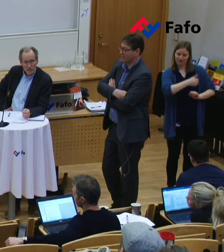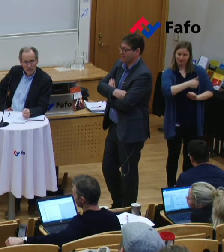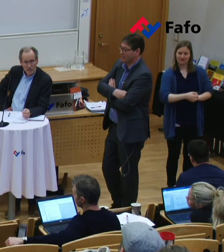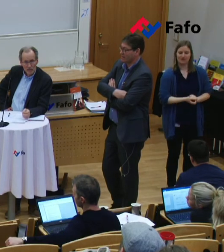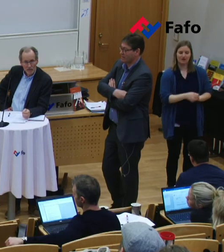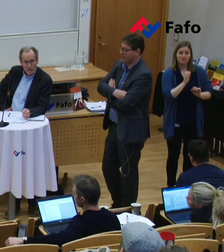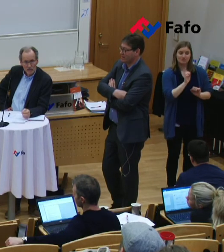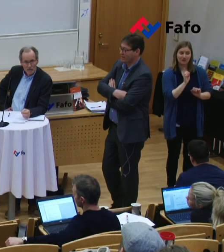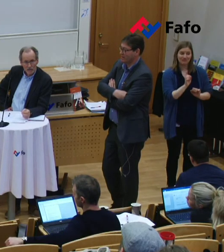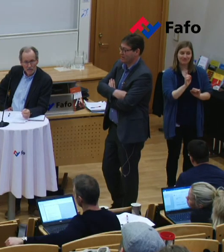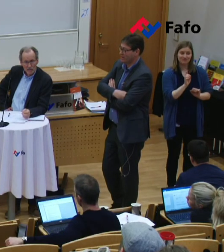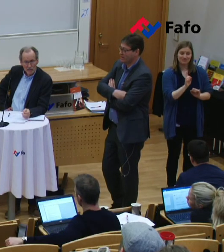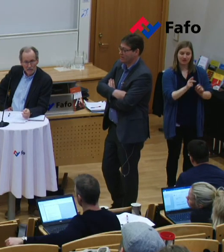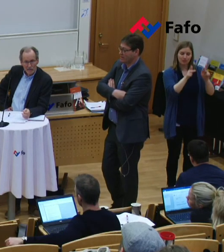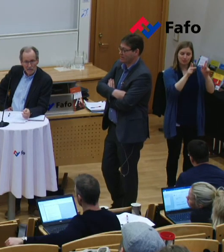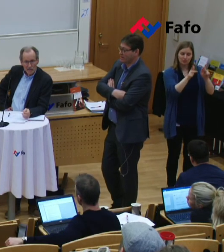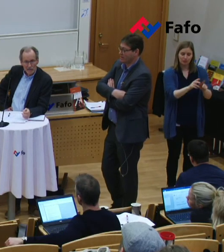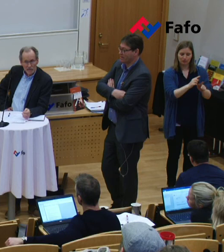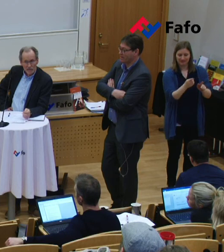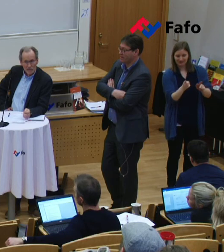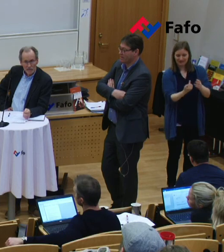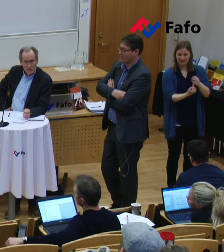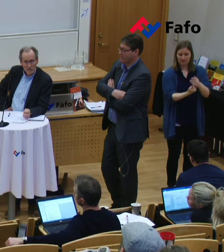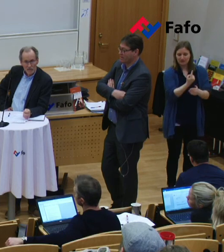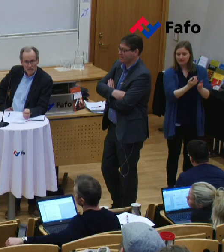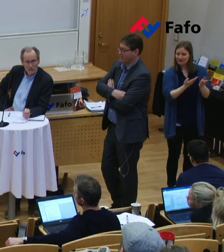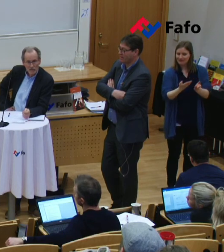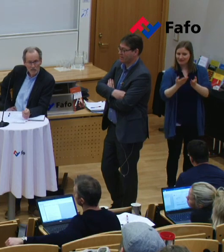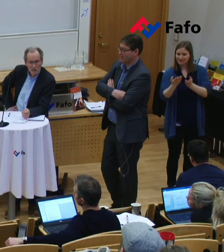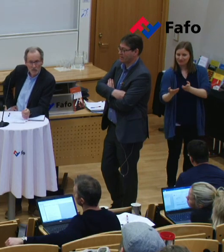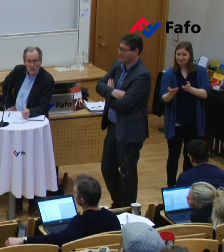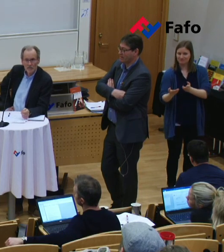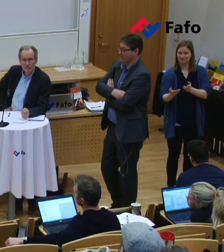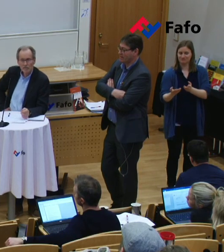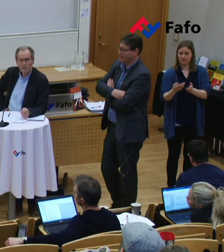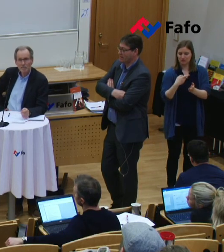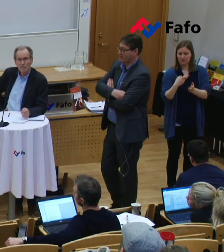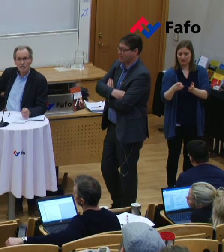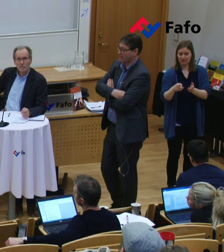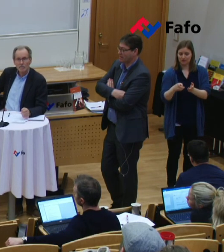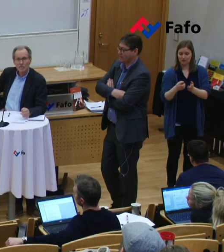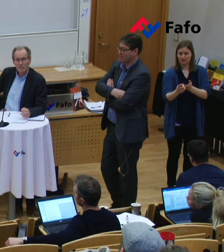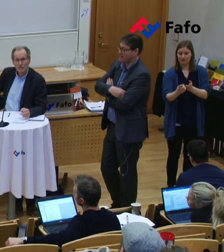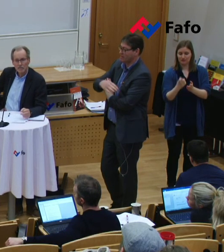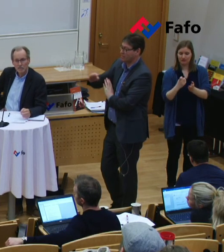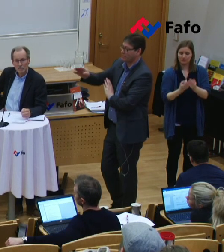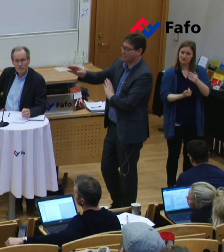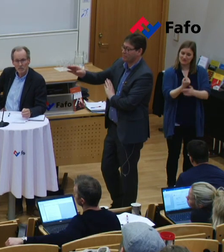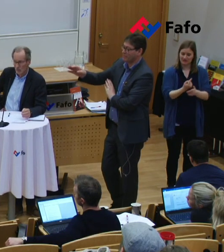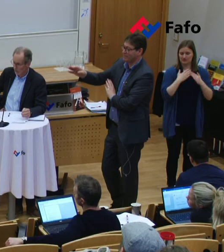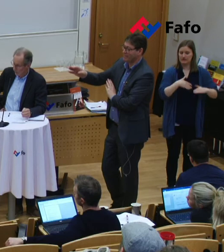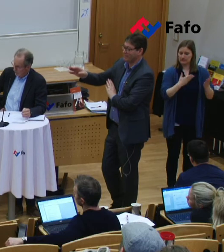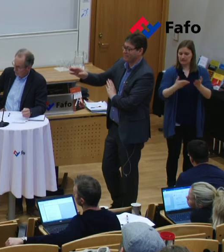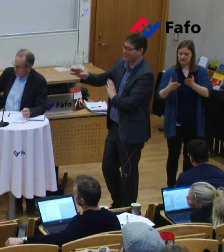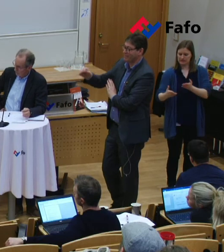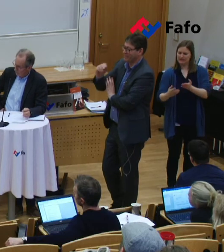Men det bruk for de spesialiserte tjenestene, og de jo veldig krevende egentlig nå å være innenfor spesialisthelsetjenesten.